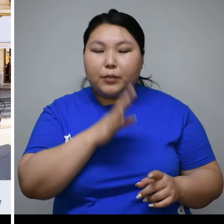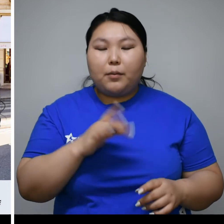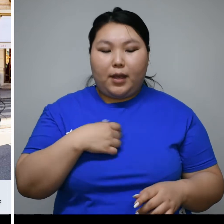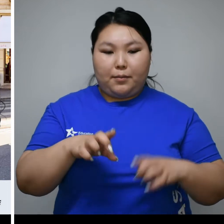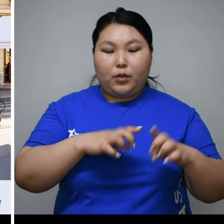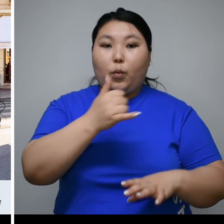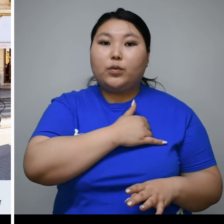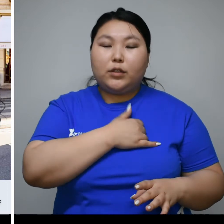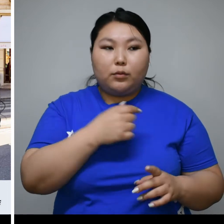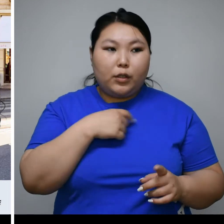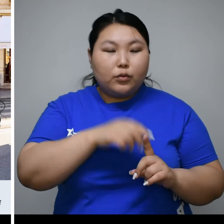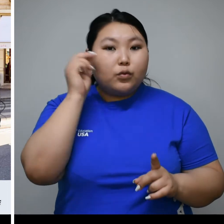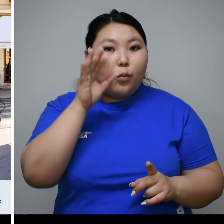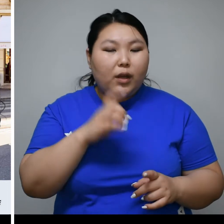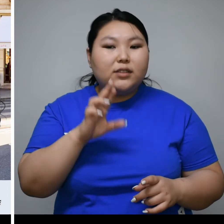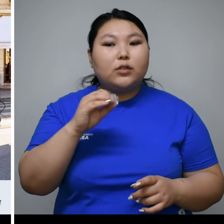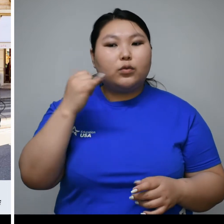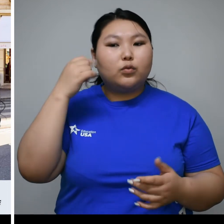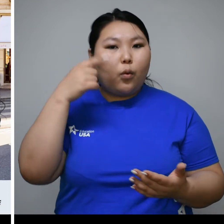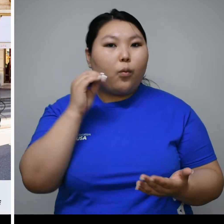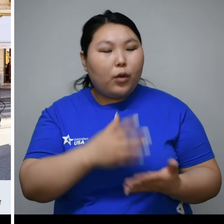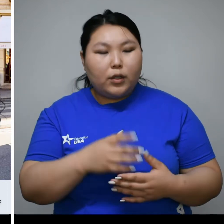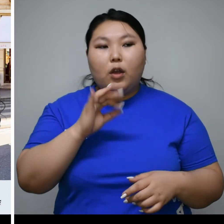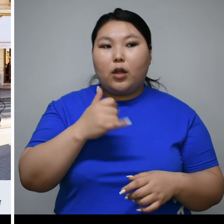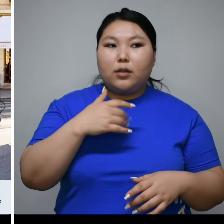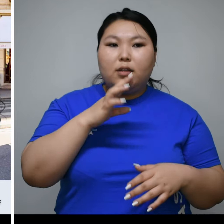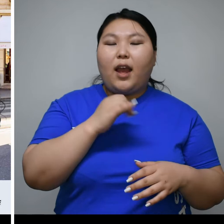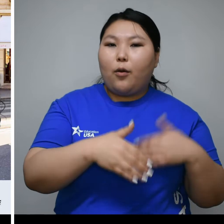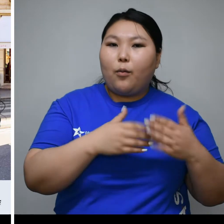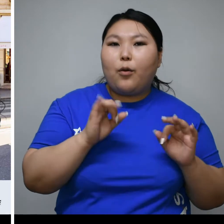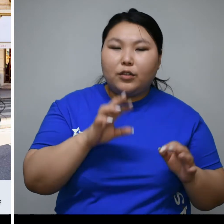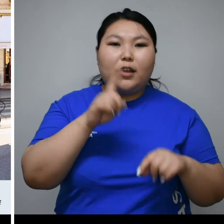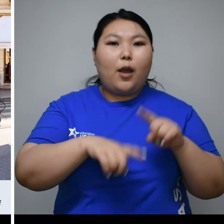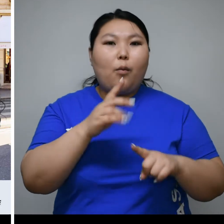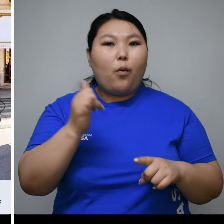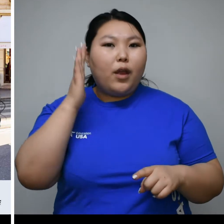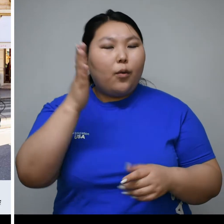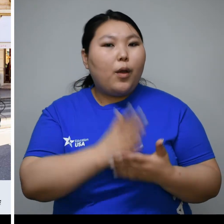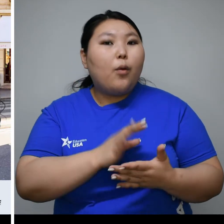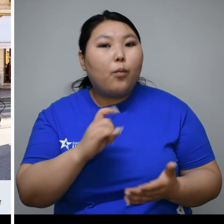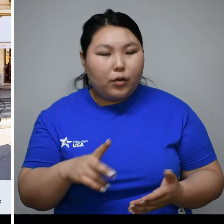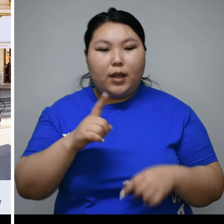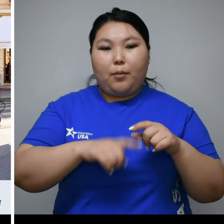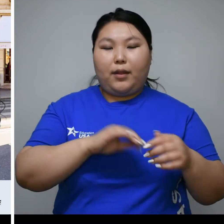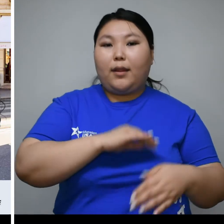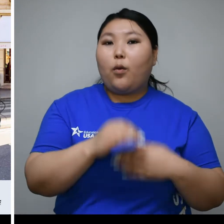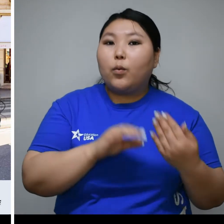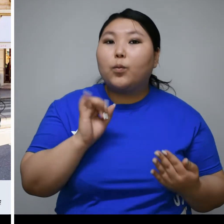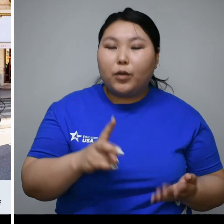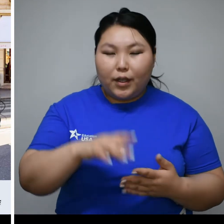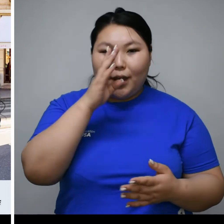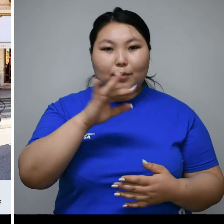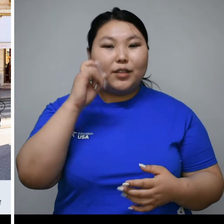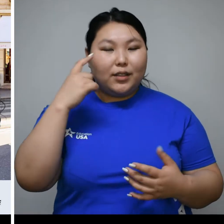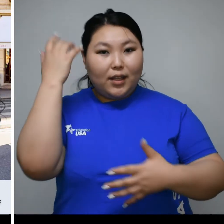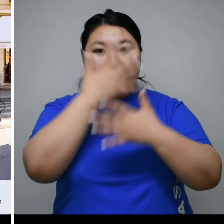одоо би яг бизнесийн удирдлагаар сурчвал яг юу сурдаг юм бол, ер нь ямар хүн болдгийг юм бол, ямар хүн ирээдүйтэй юм бол, ямар давуу талтай юм бол